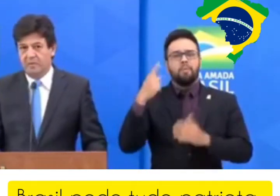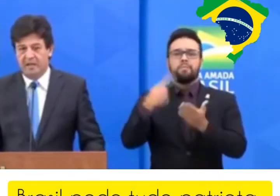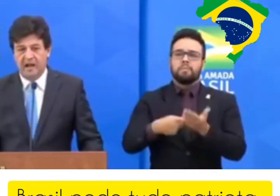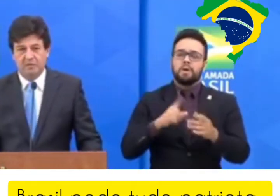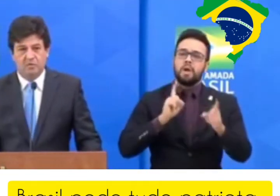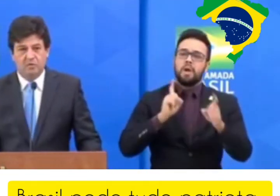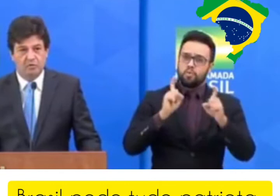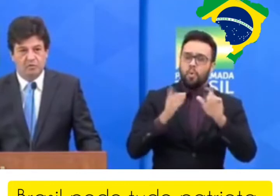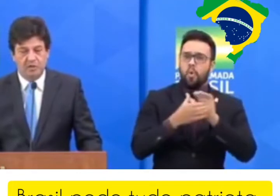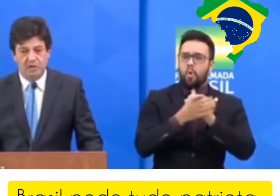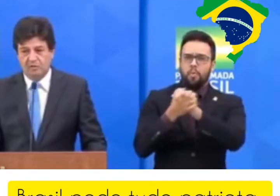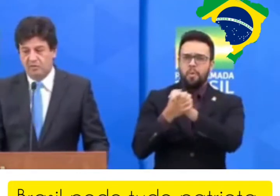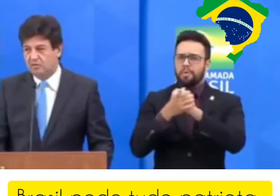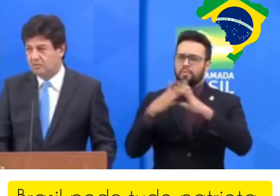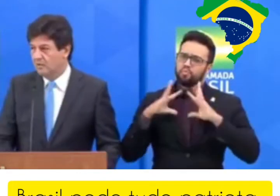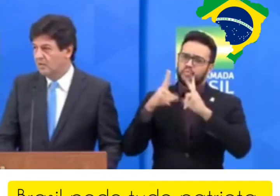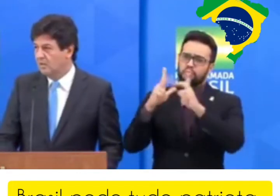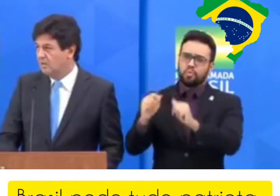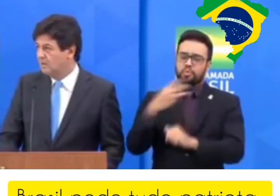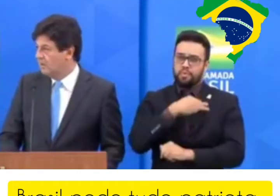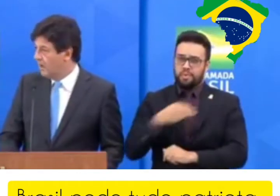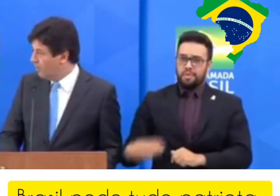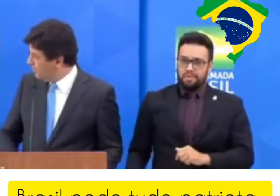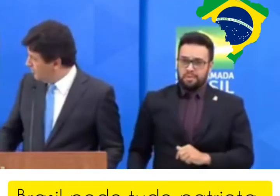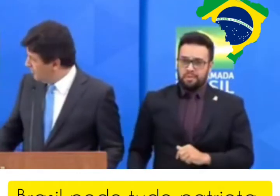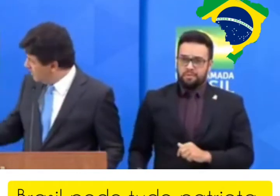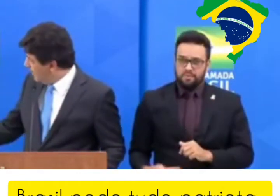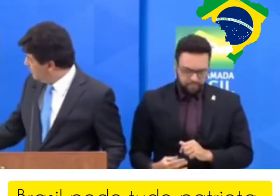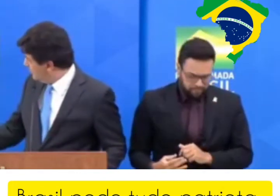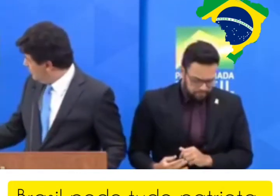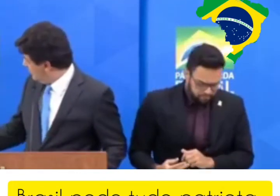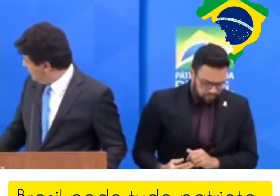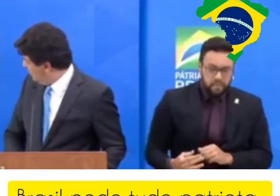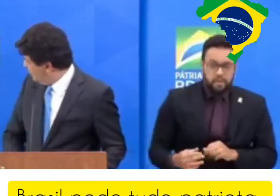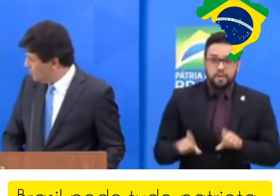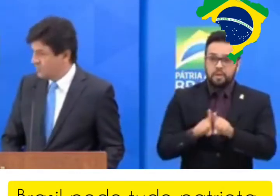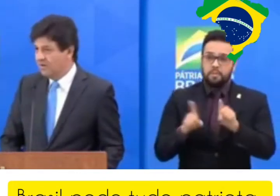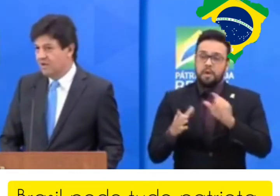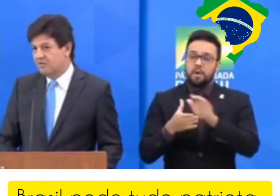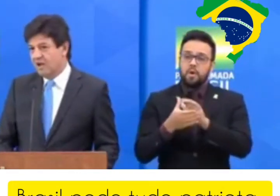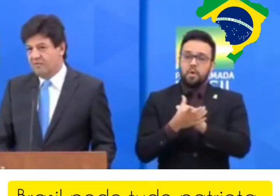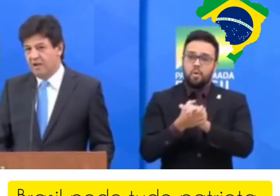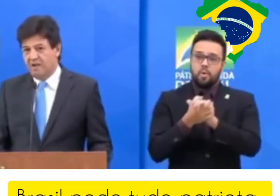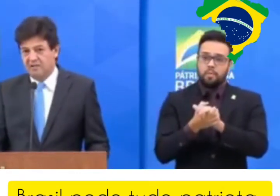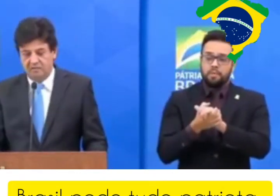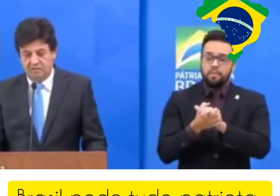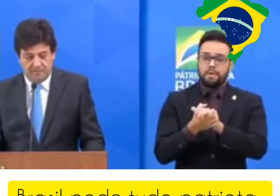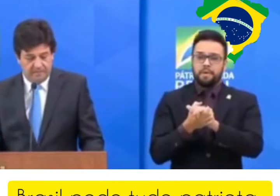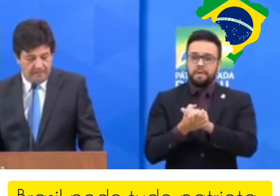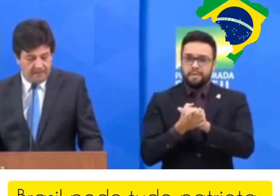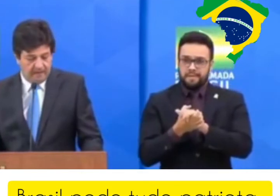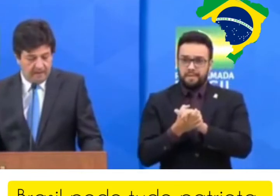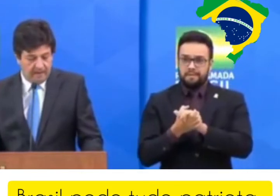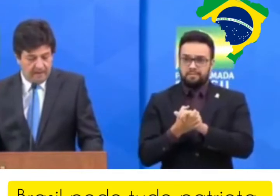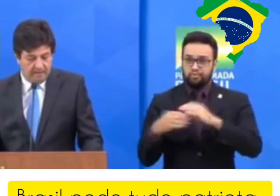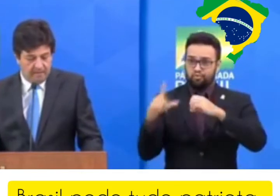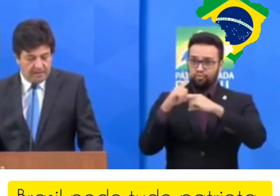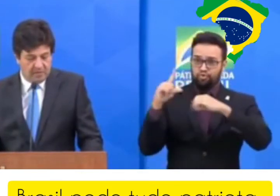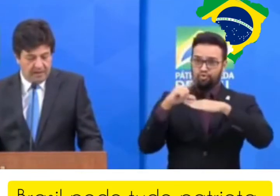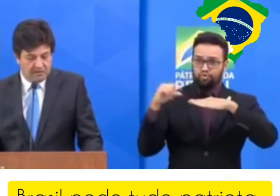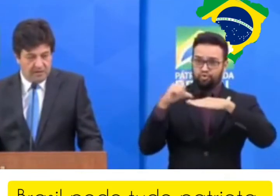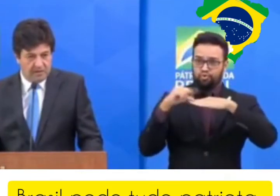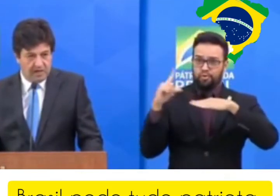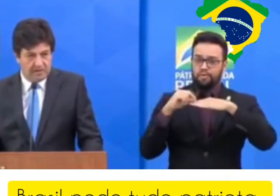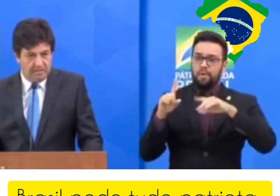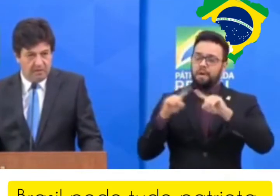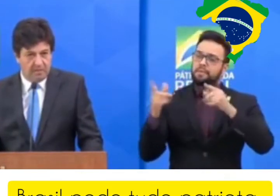nós cumprimentarmos todos os ministros ao cumprimentarmos o ministro-chefe da Casa Civil. Mas